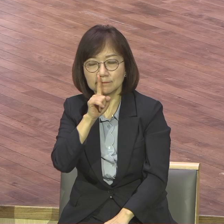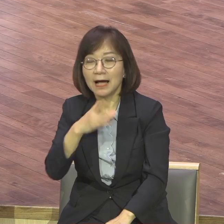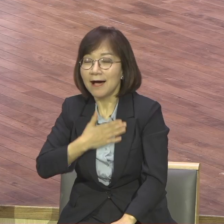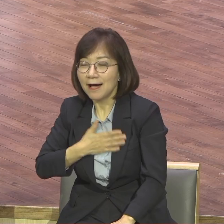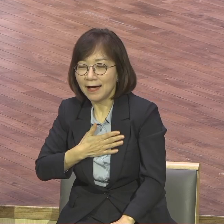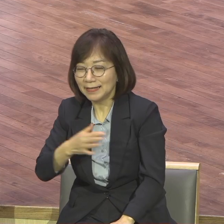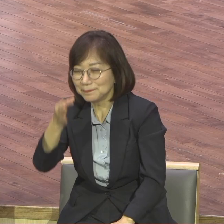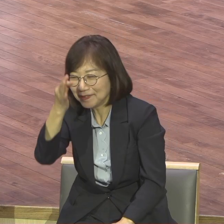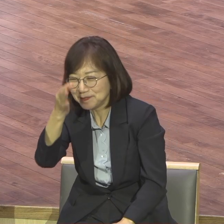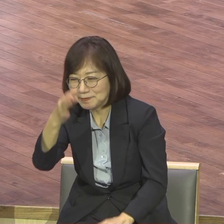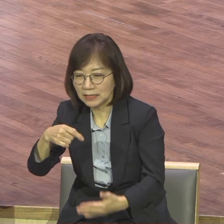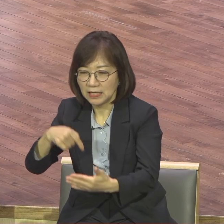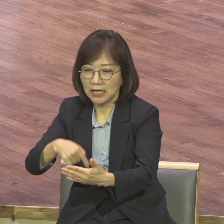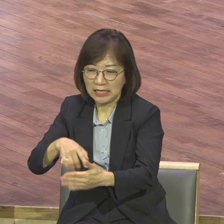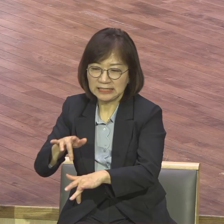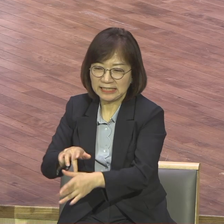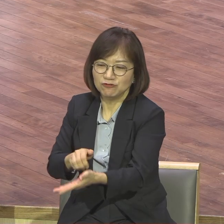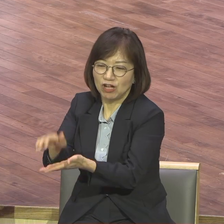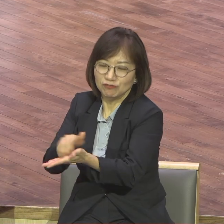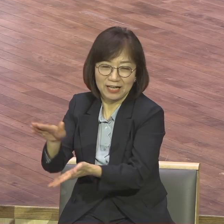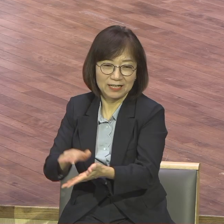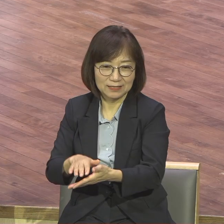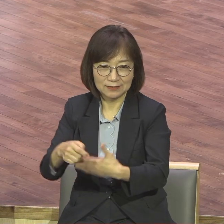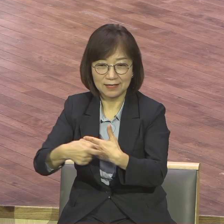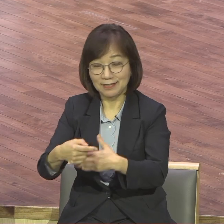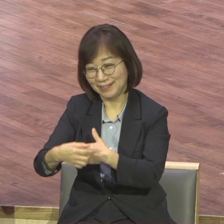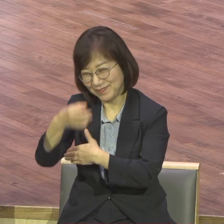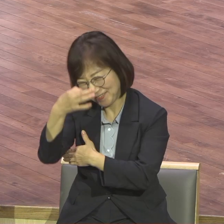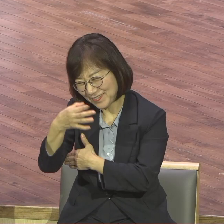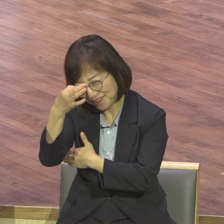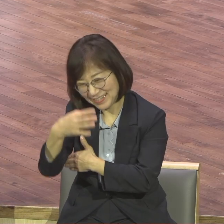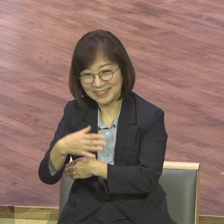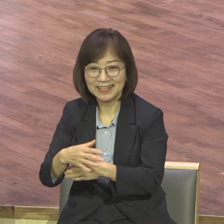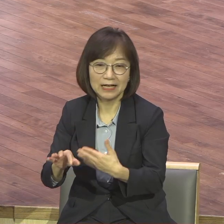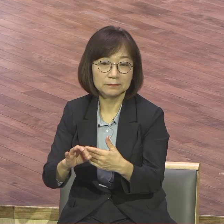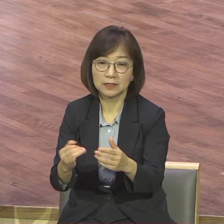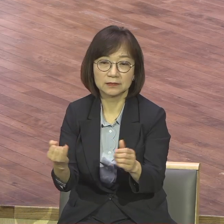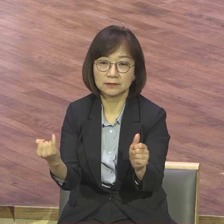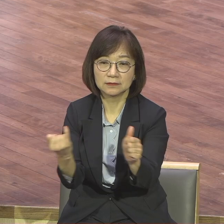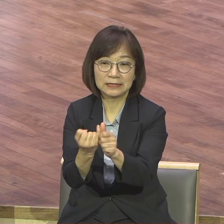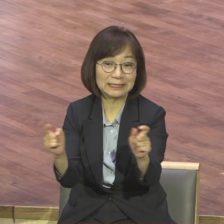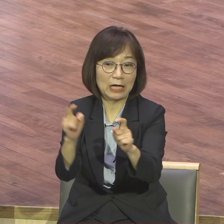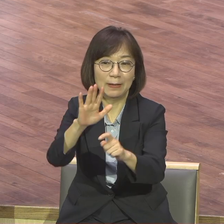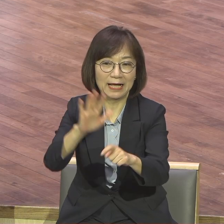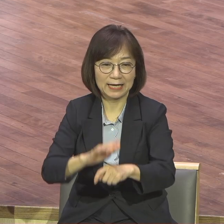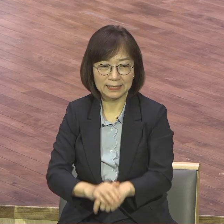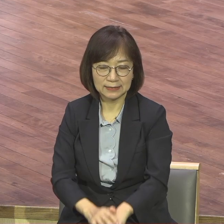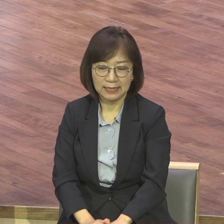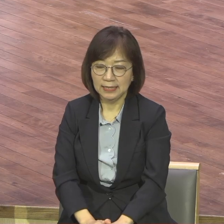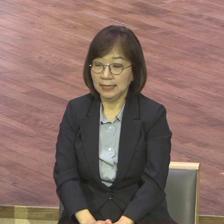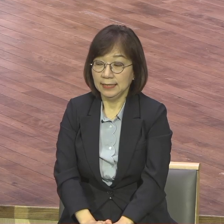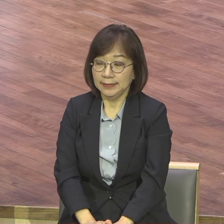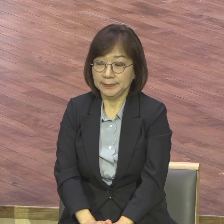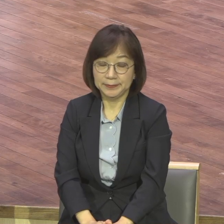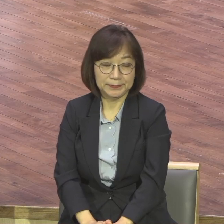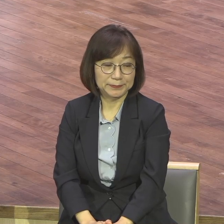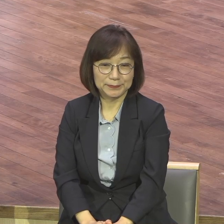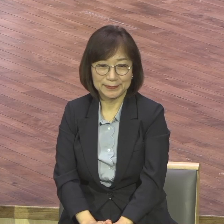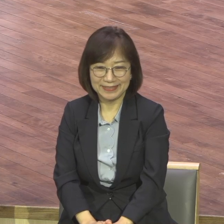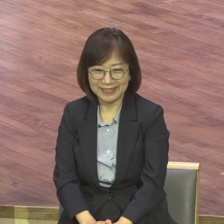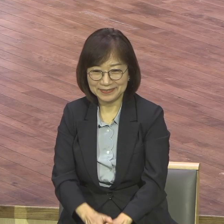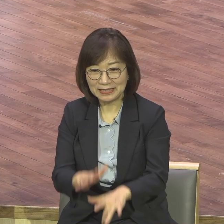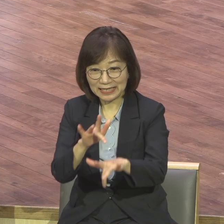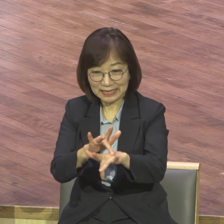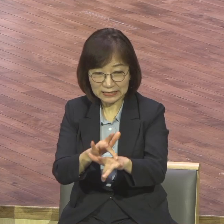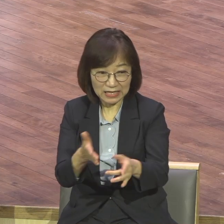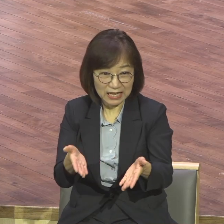그래 미안하다. 다음부터 안 그러게 죄송하다 미안하다 이러고 끝내야 사단이 물러가지. 어이 저 나쁜 놈이라고